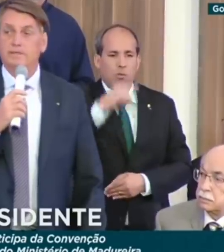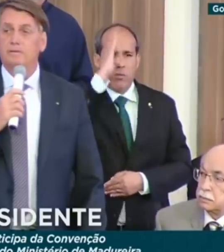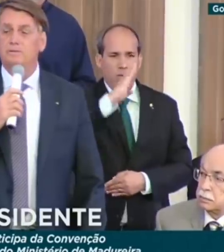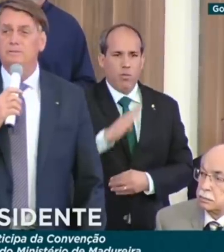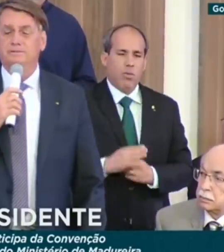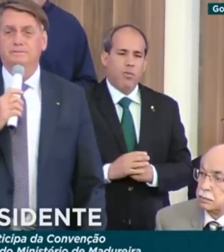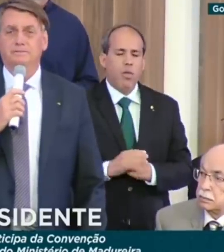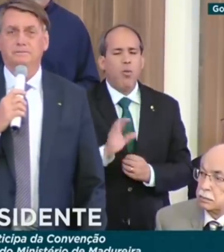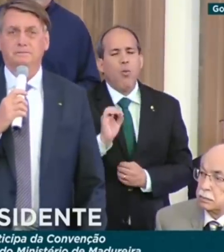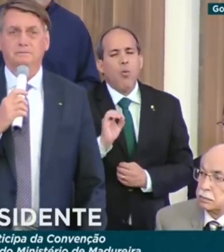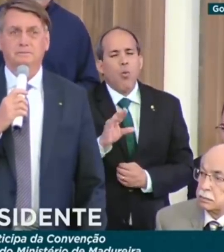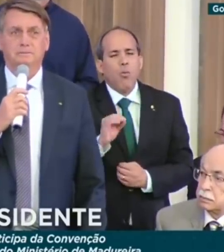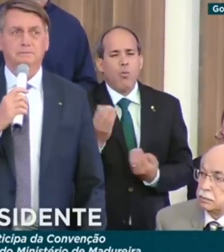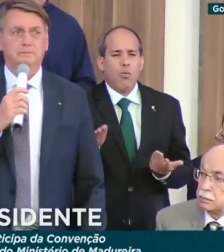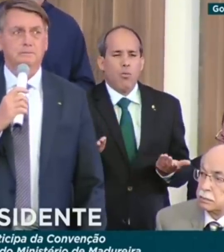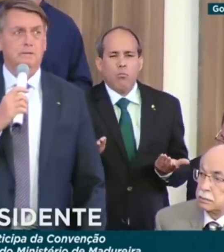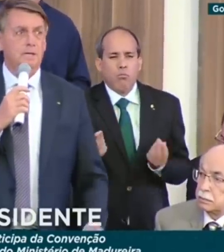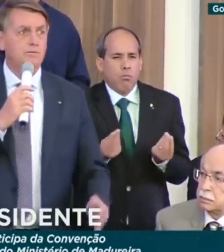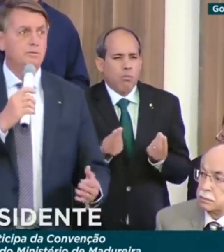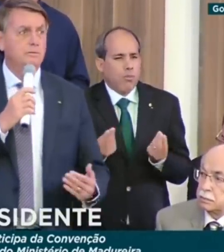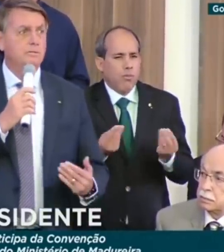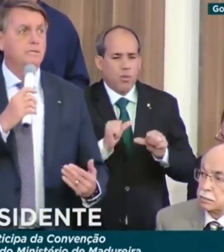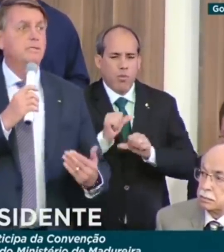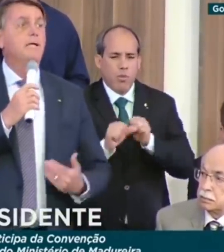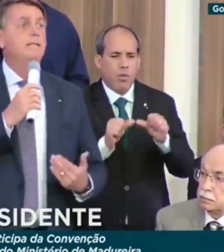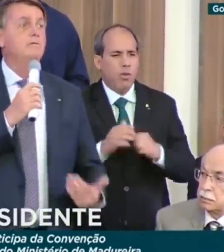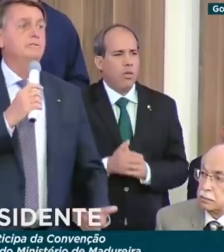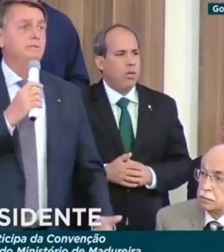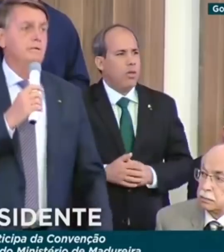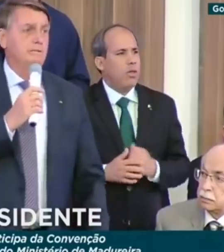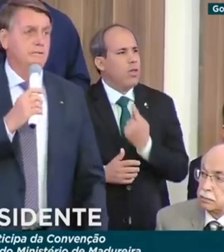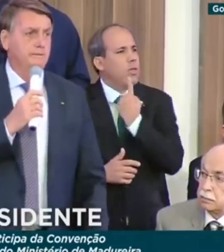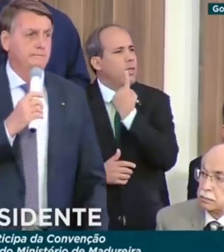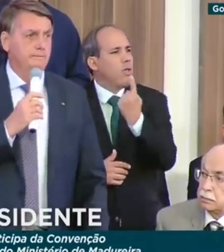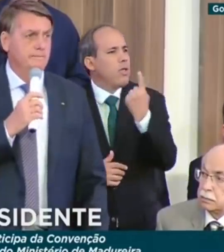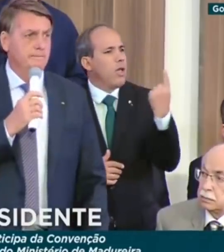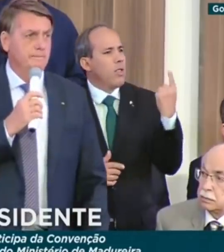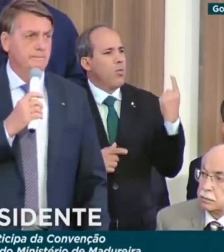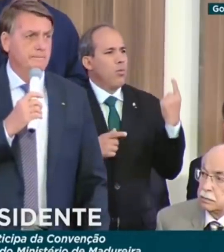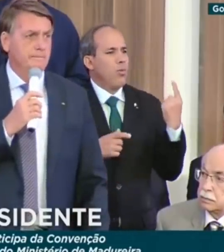E mudar como? Quem somos cada um de nós